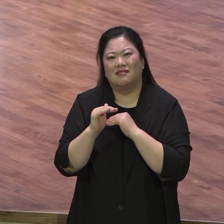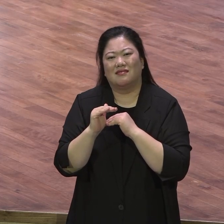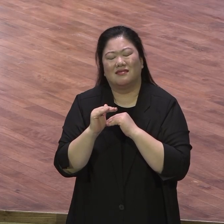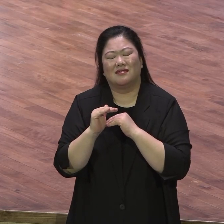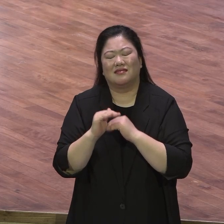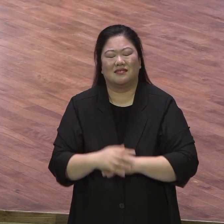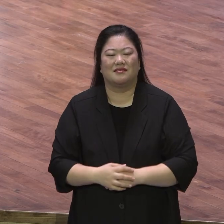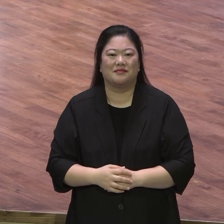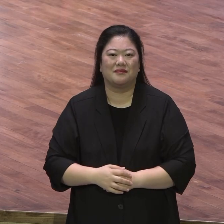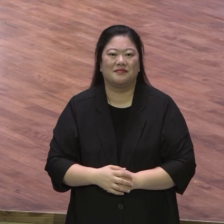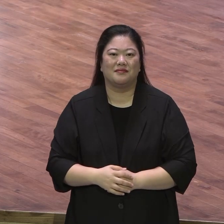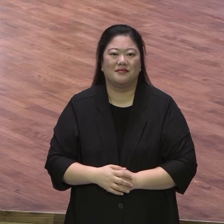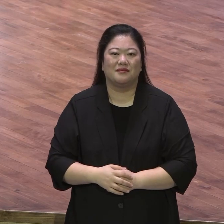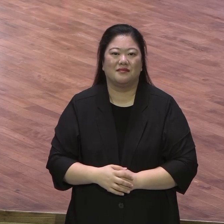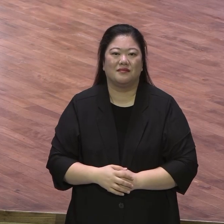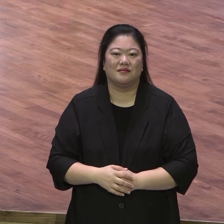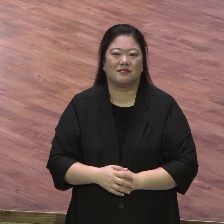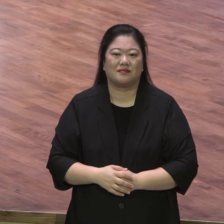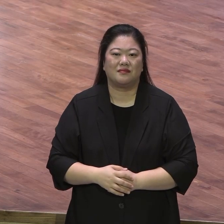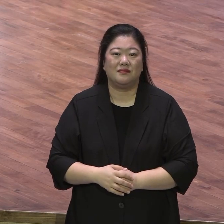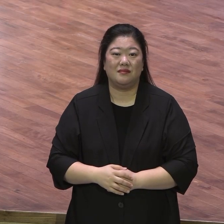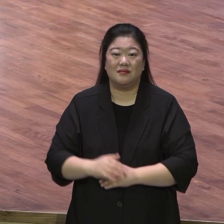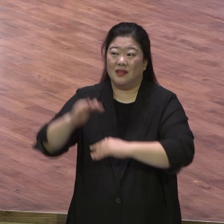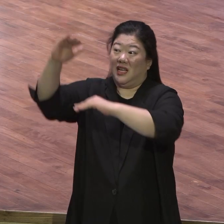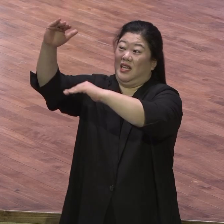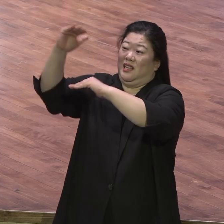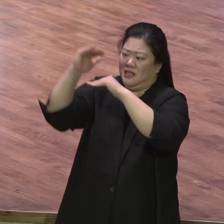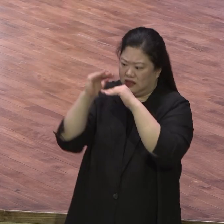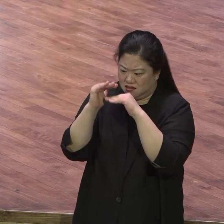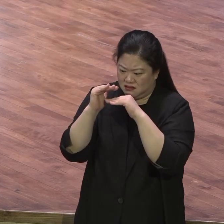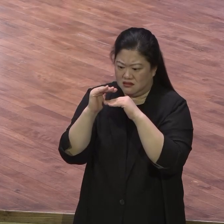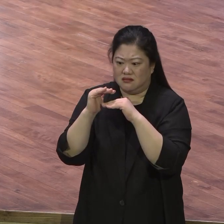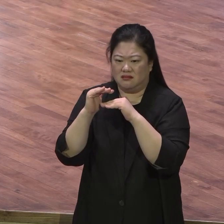이렇게 되면 뭐요 응답을 받지 못합니다